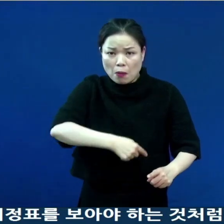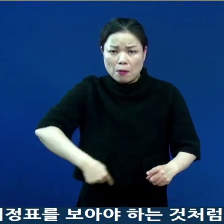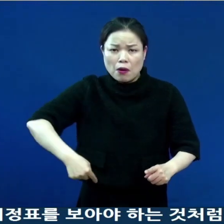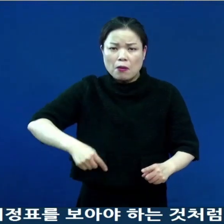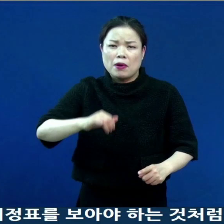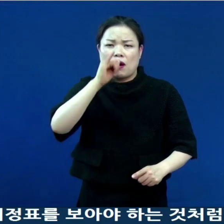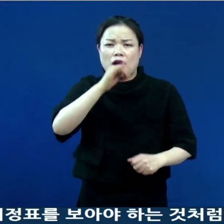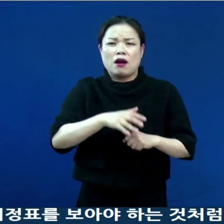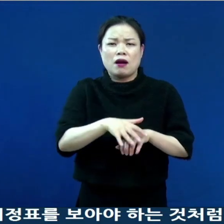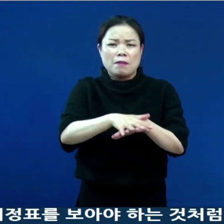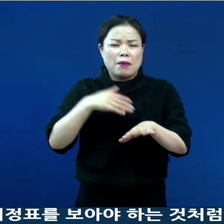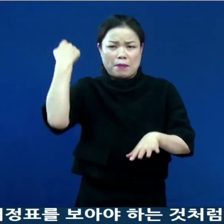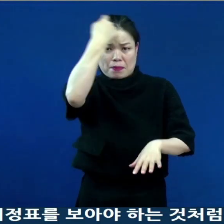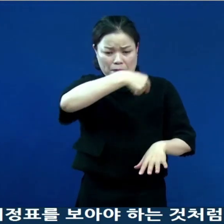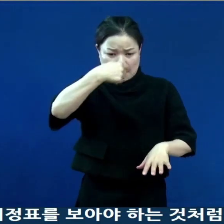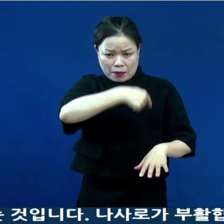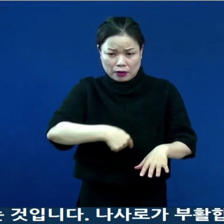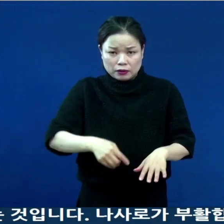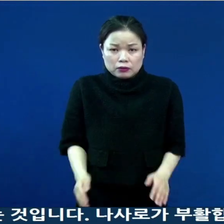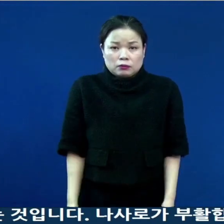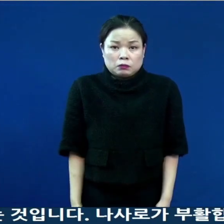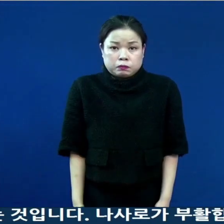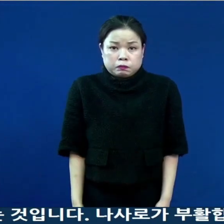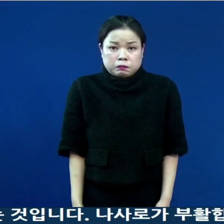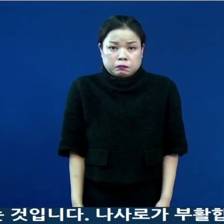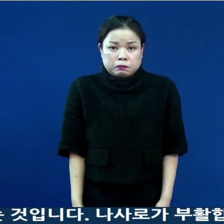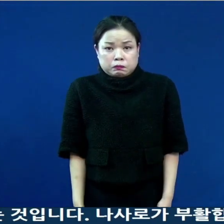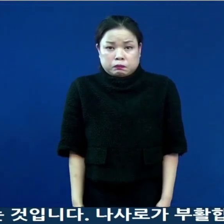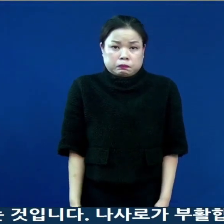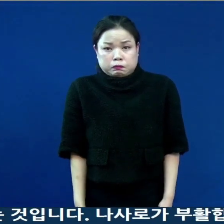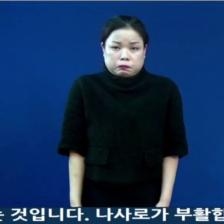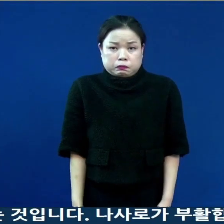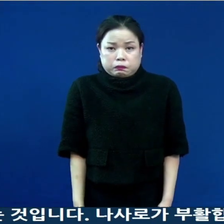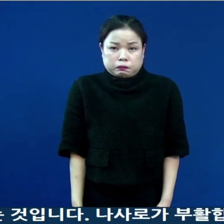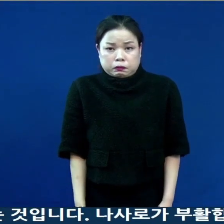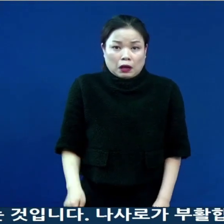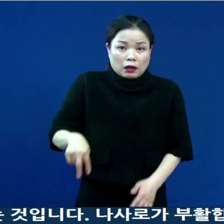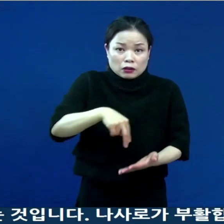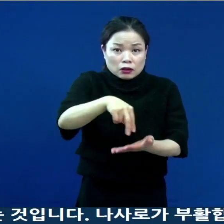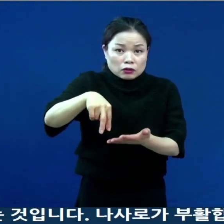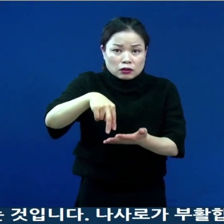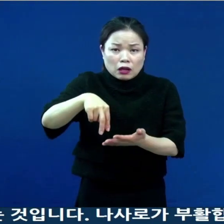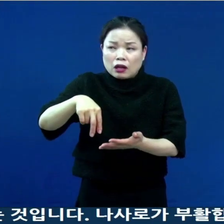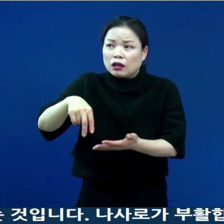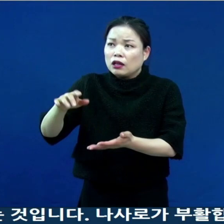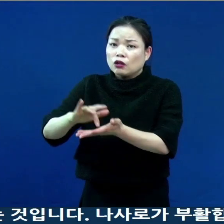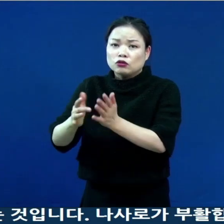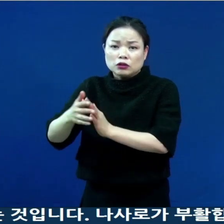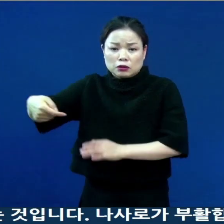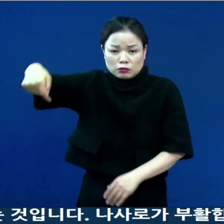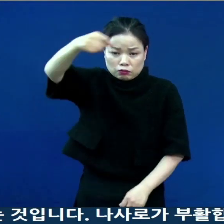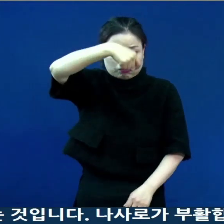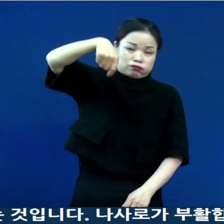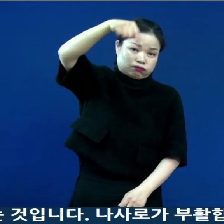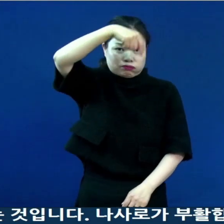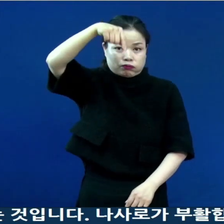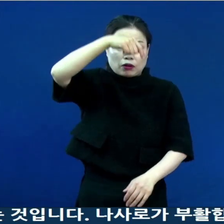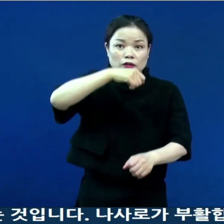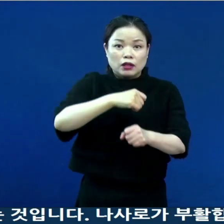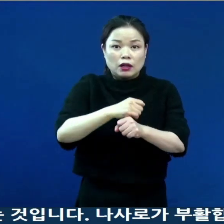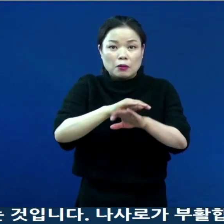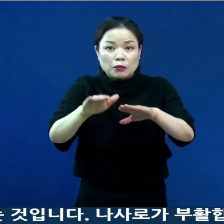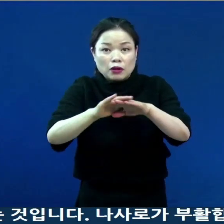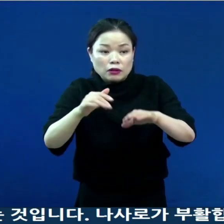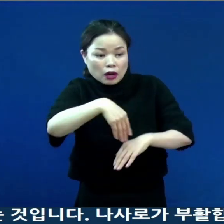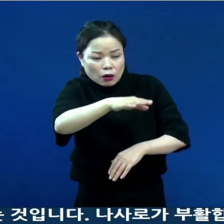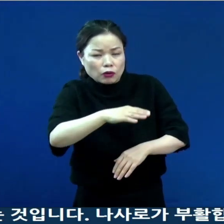감고 있었고요. 수의를 감다 보니까 손발을 묶었을 거 아닙니까? 이 묶은 채로 돌아다니니까 그거 풀어주라고 예수님이 하신 말씀 아마 성경 읽으신